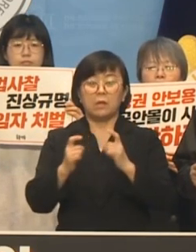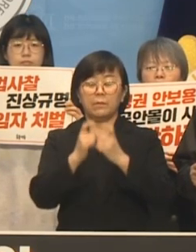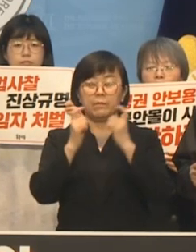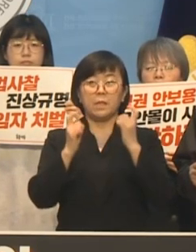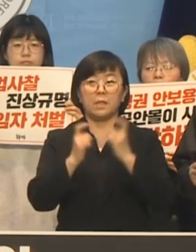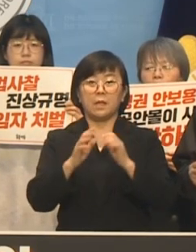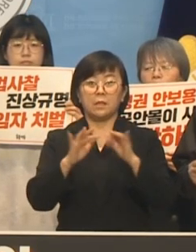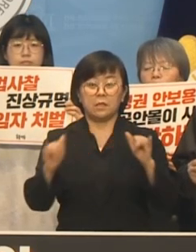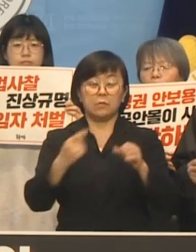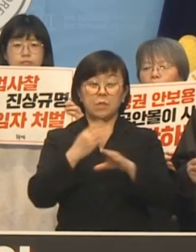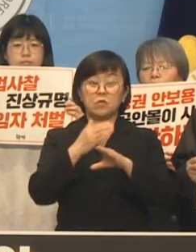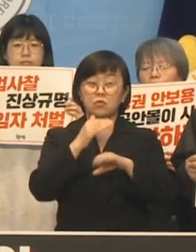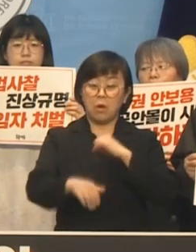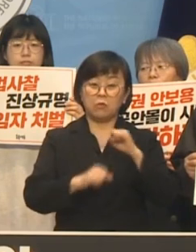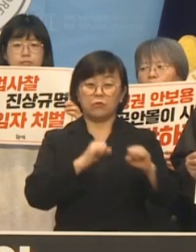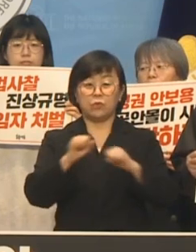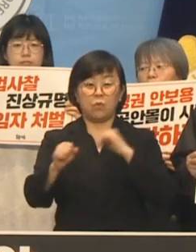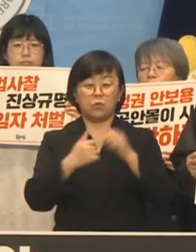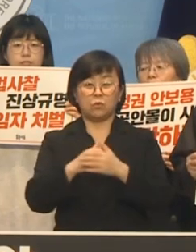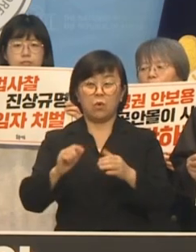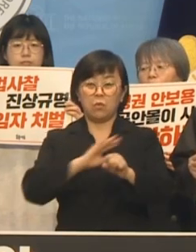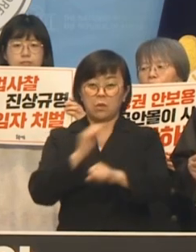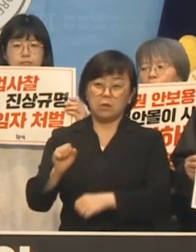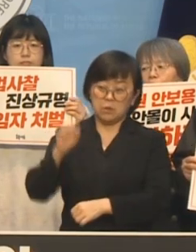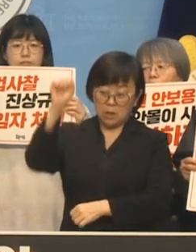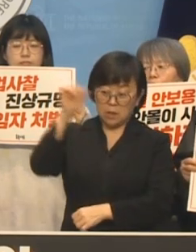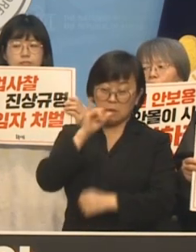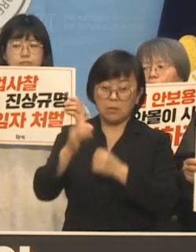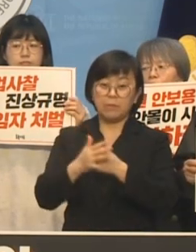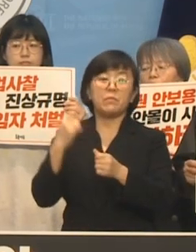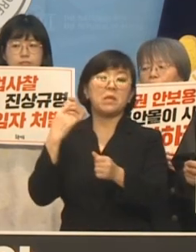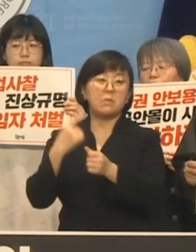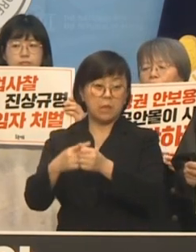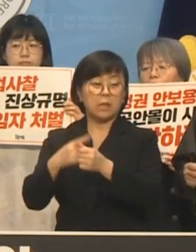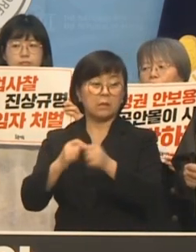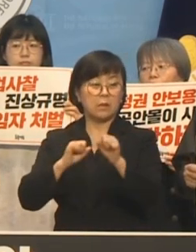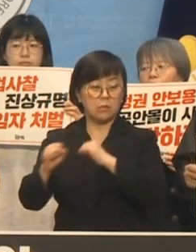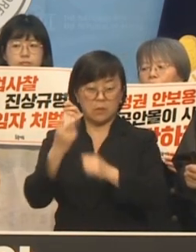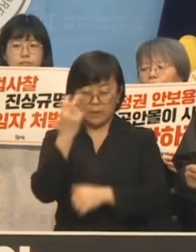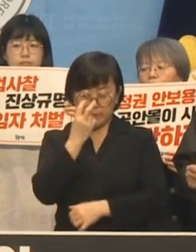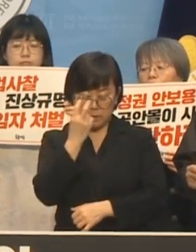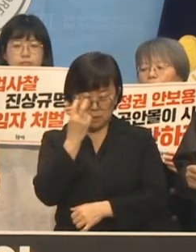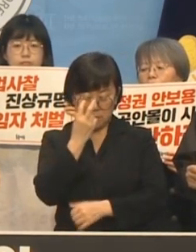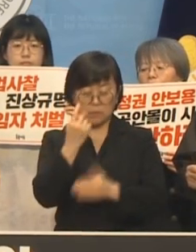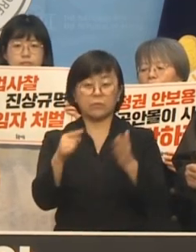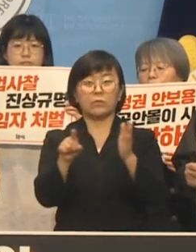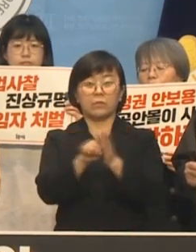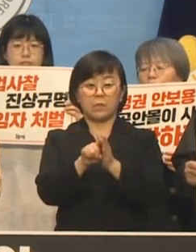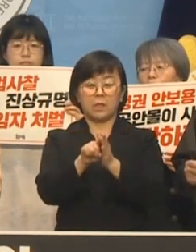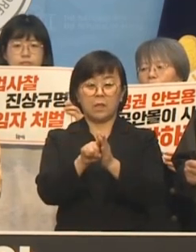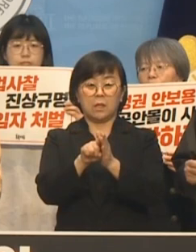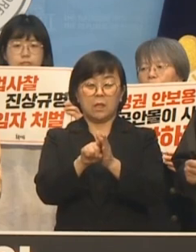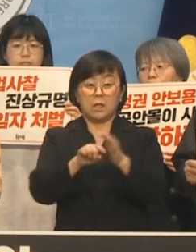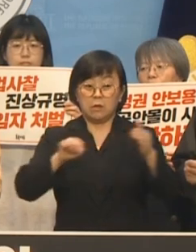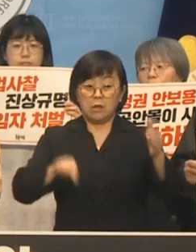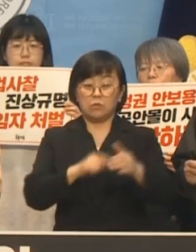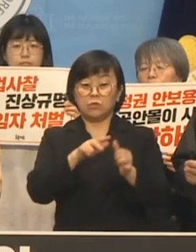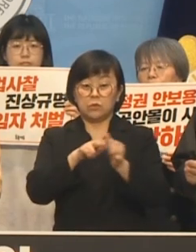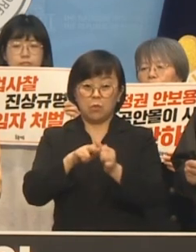민주화운동 또 권력을 견제하거나 규탄하거나 지탄하거나 비판하는 이런 운동을 감시하고 내부 정보를